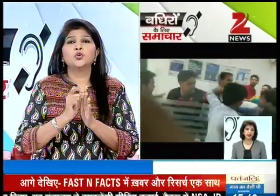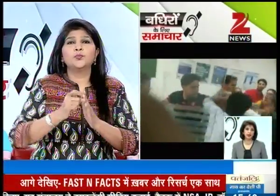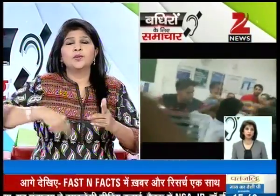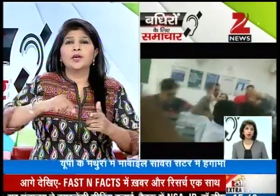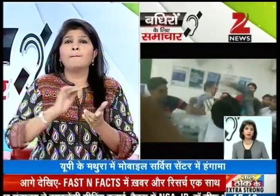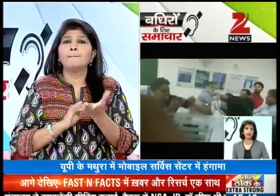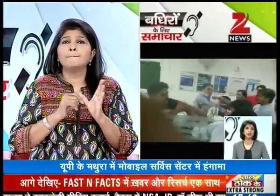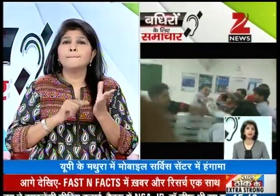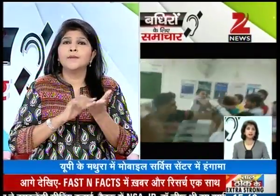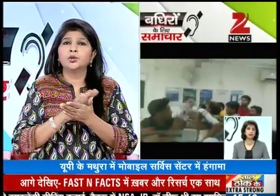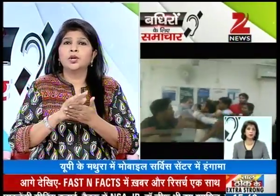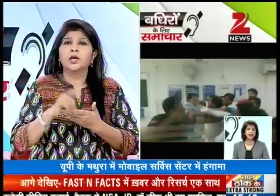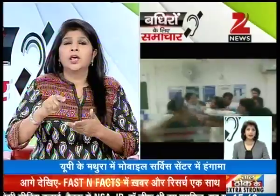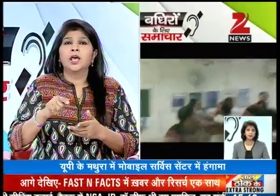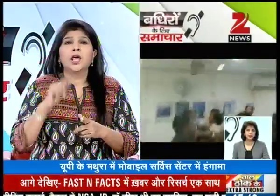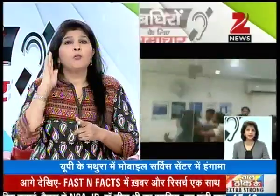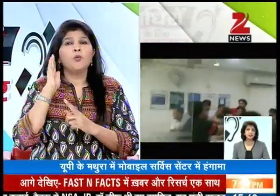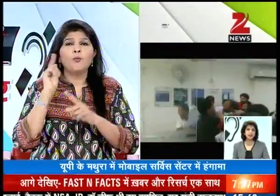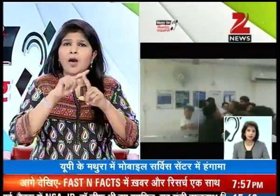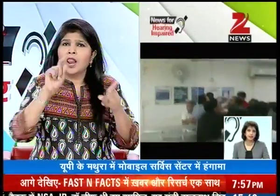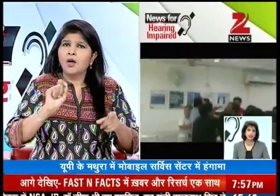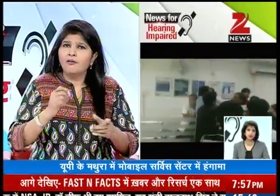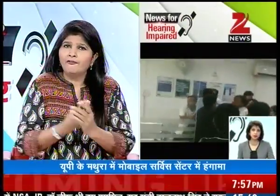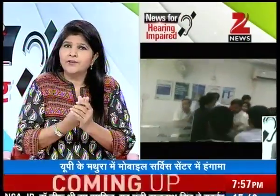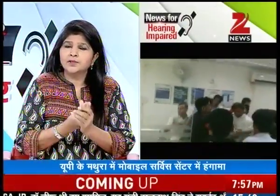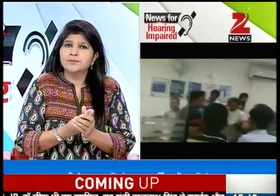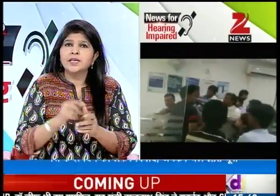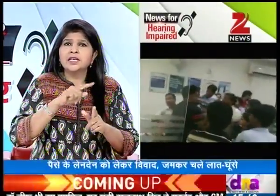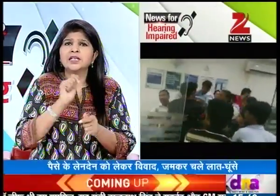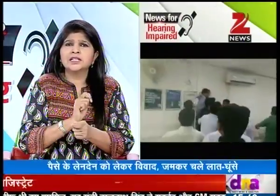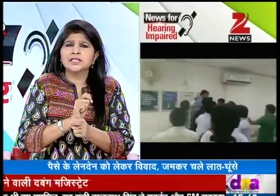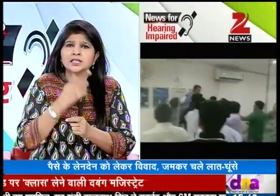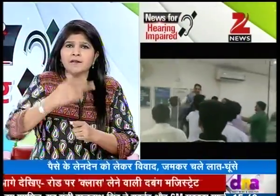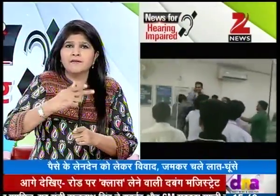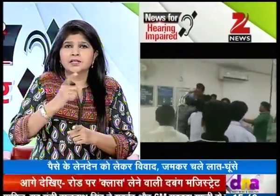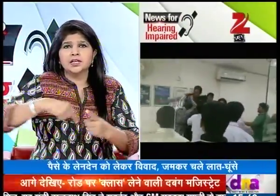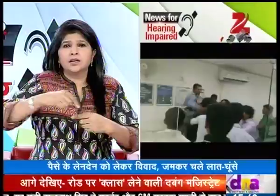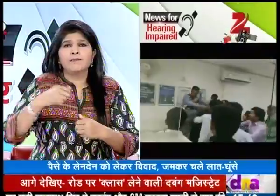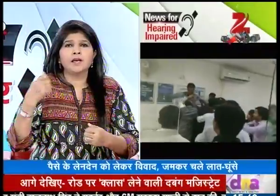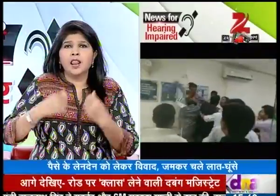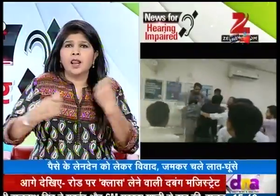यूपी के मथुरा में एक मोबाइल कंपनी के सर्विस सेंटर में लात घूंसे